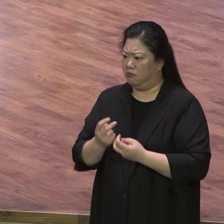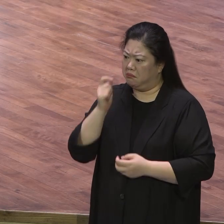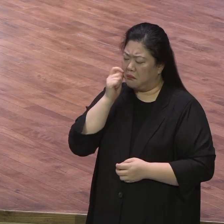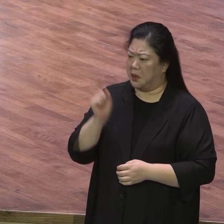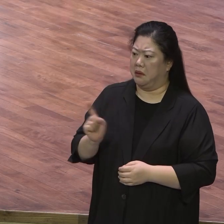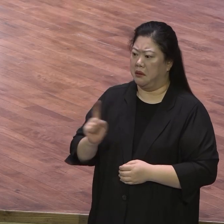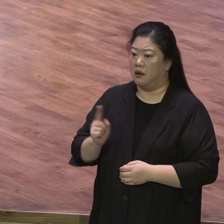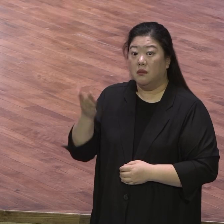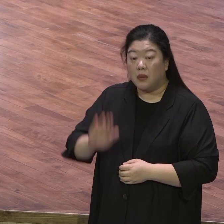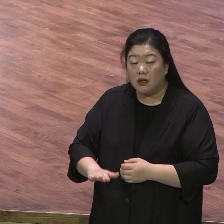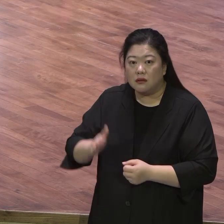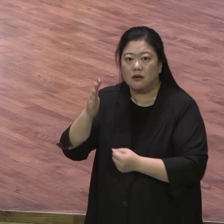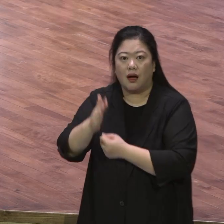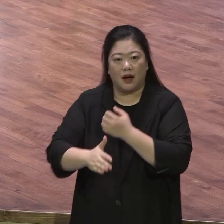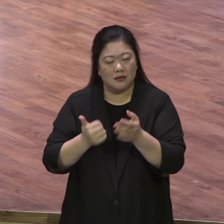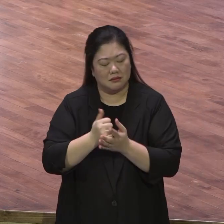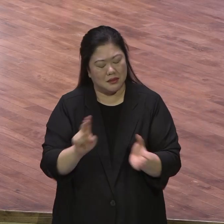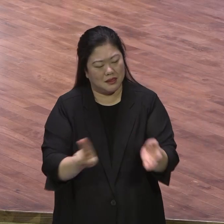라는 말씀이에요